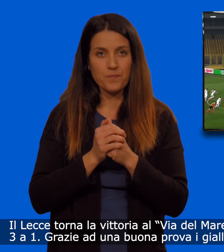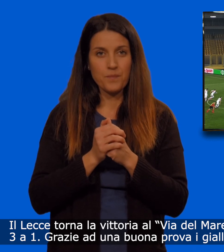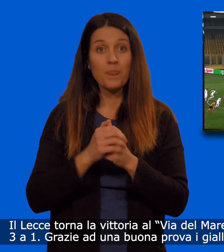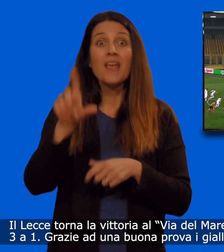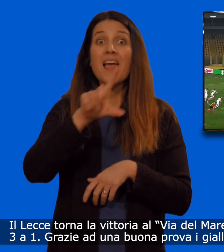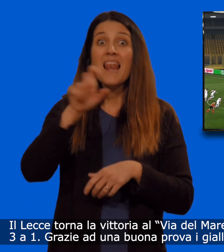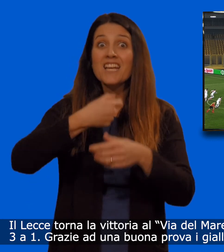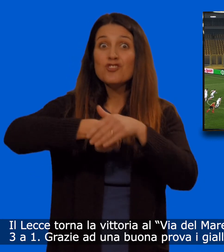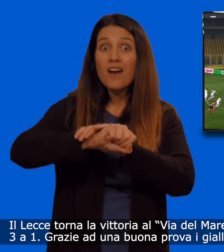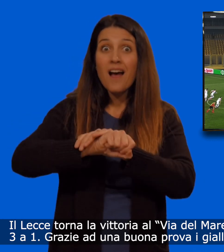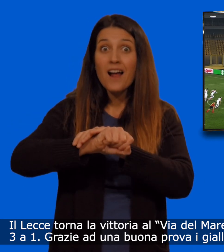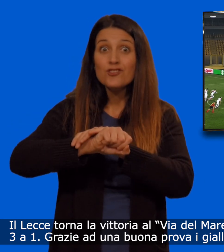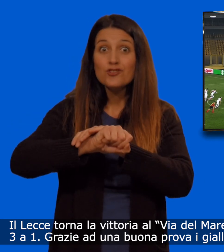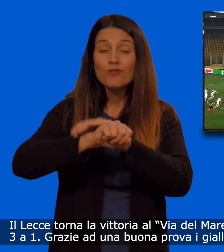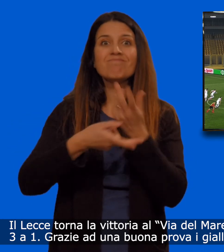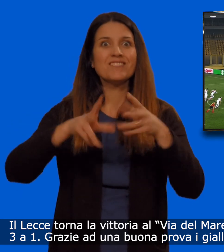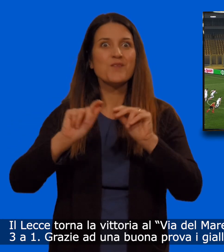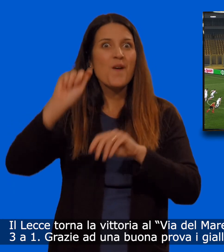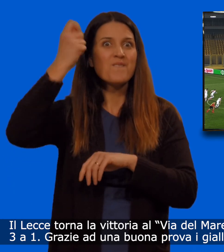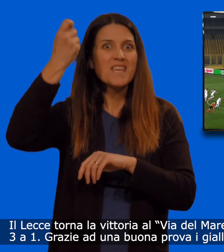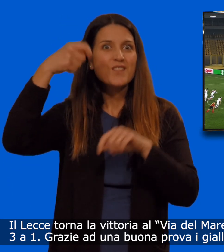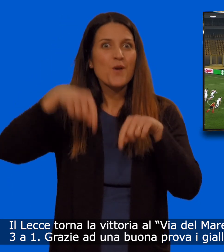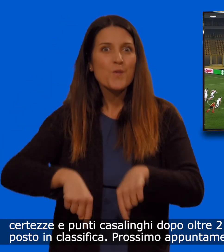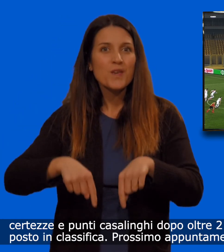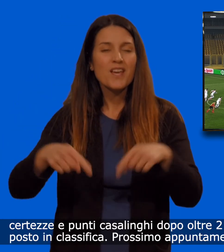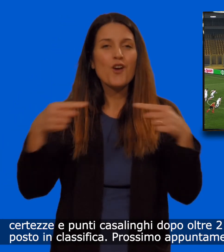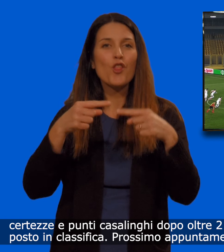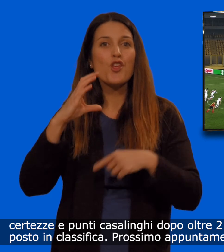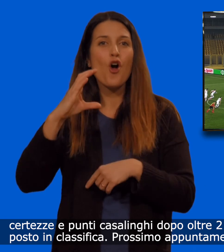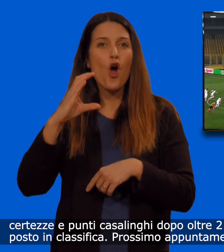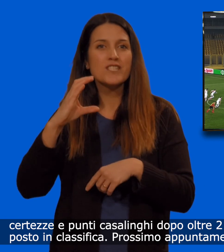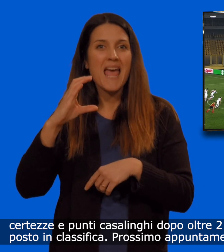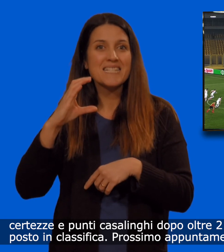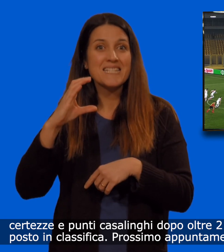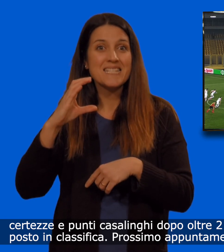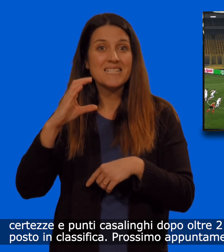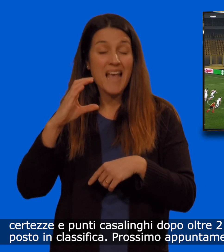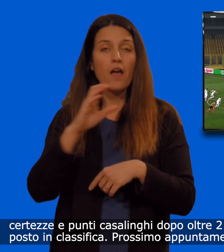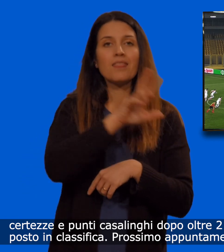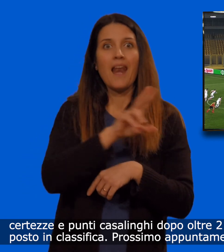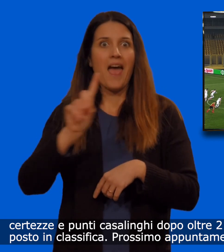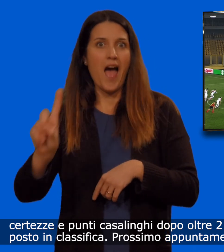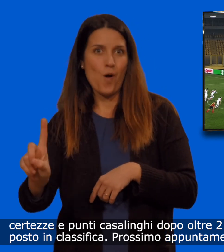Grazie ad una buona prova, i giallorossi ritrovano certezze e punti casalinghi dopo oltre due